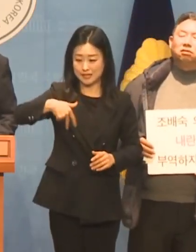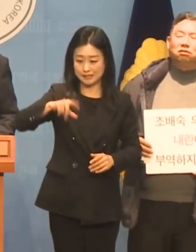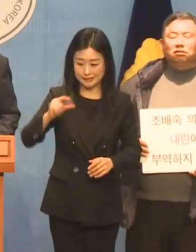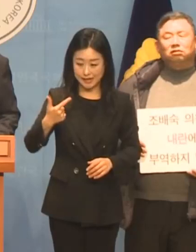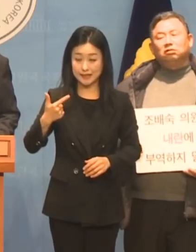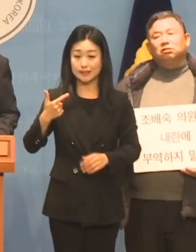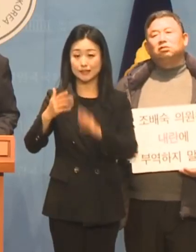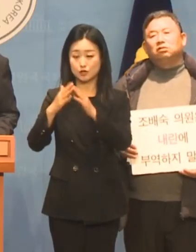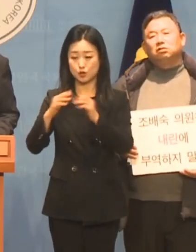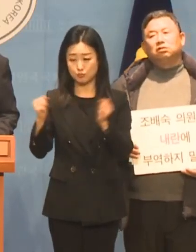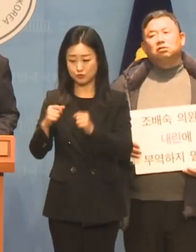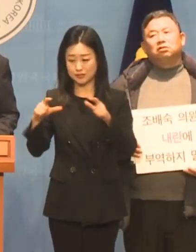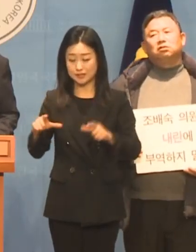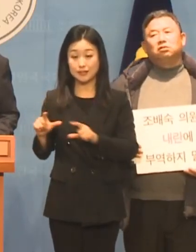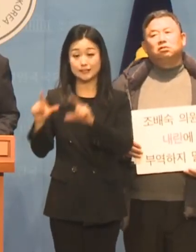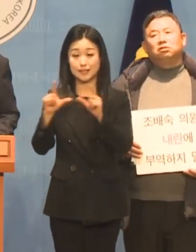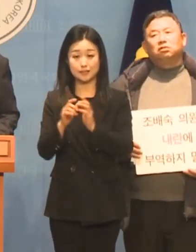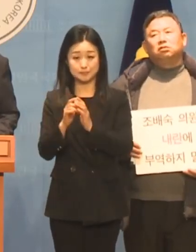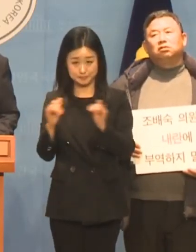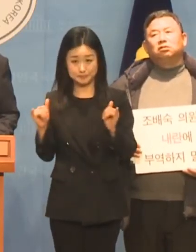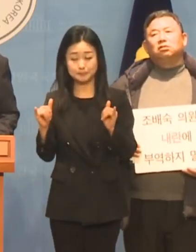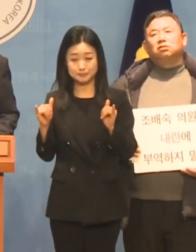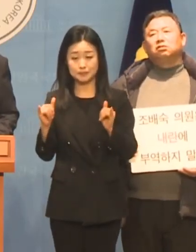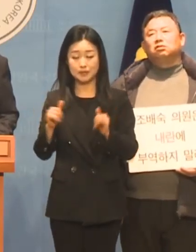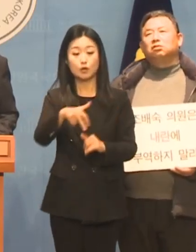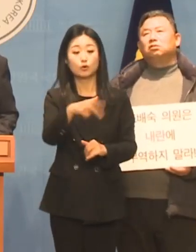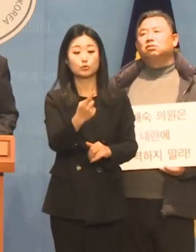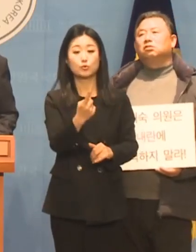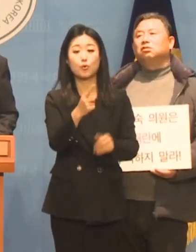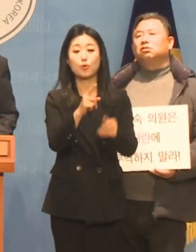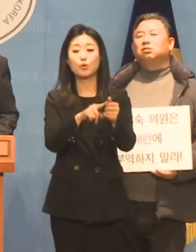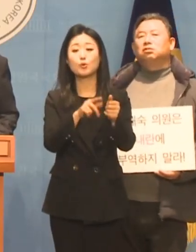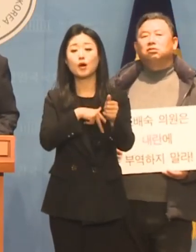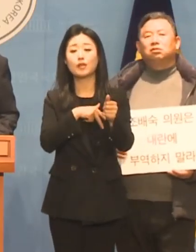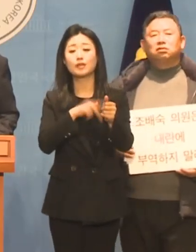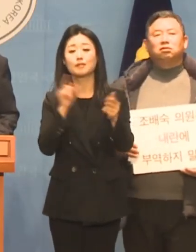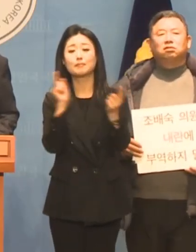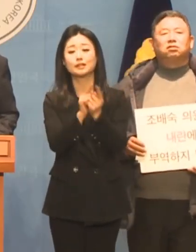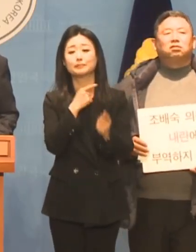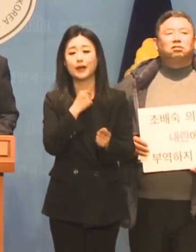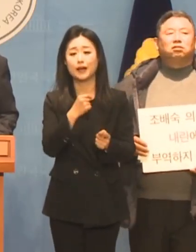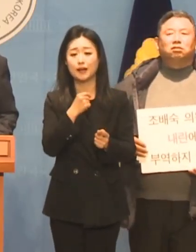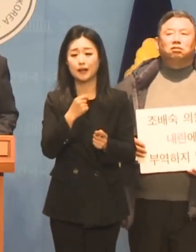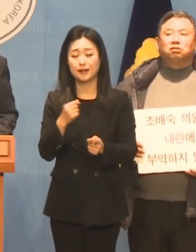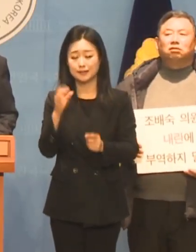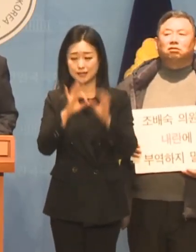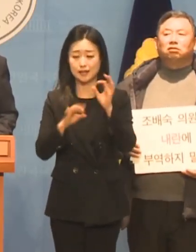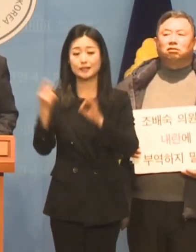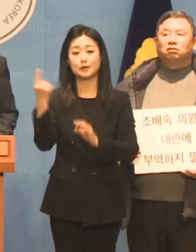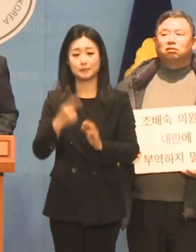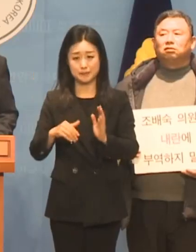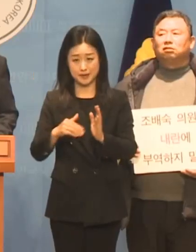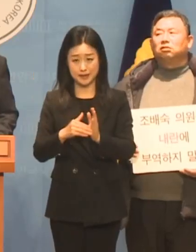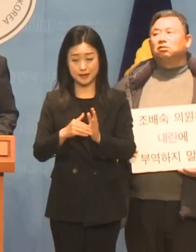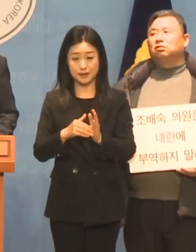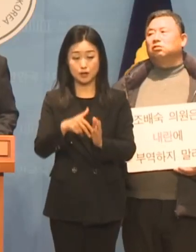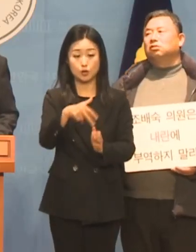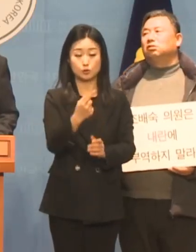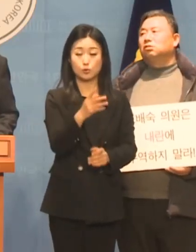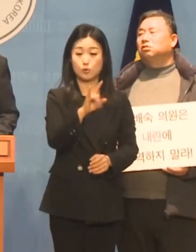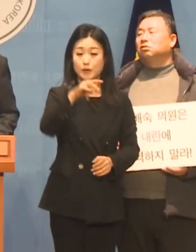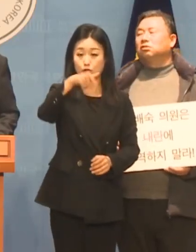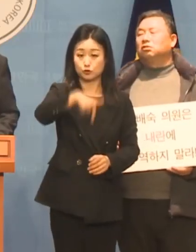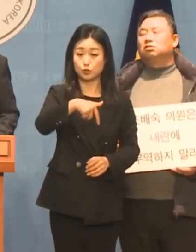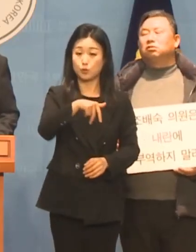우리 전라북도에 계신 분들이 조배숙 의원을 만나기 위해서 이곳 국회를 찾았습니다. 그런데 조배숙